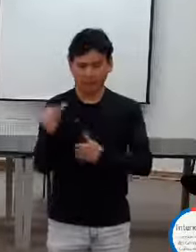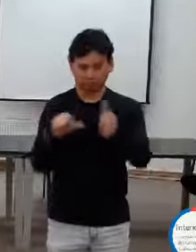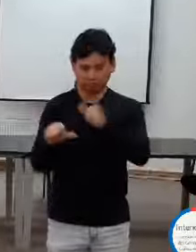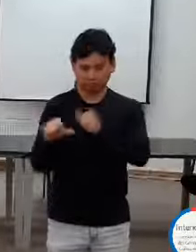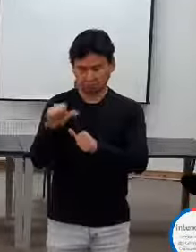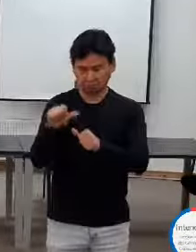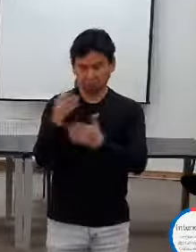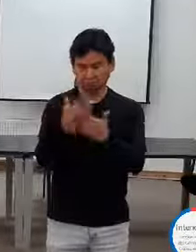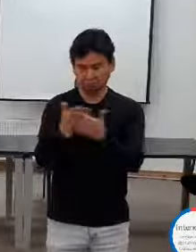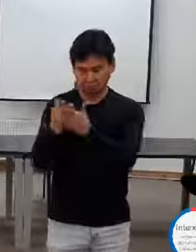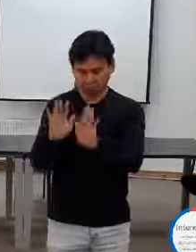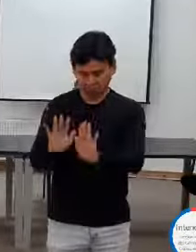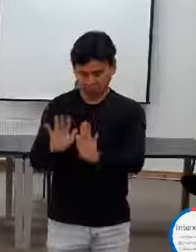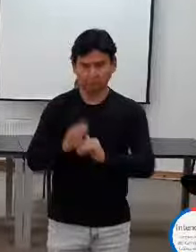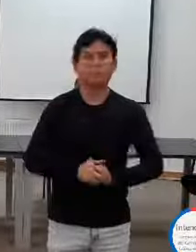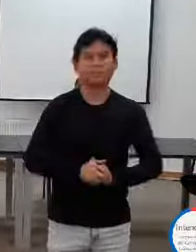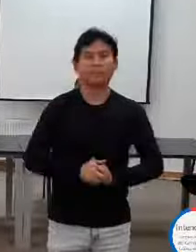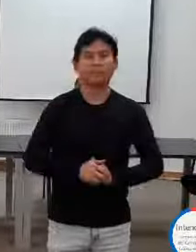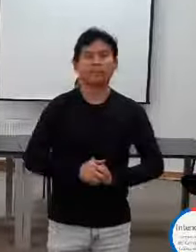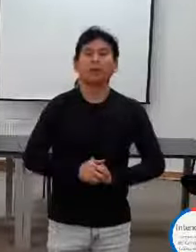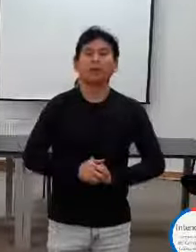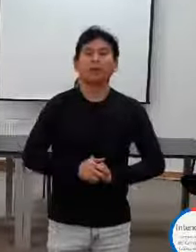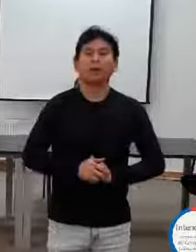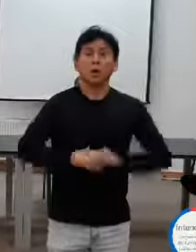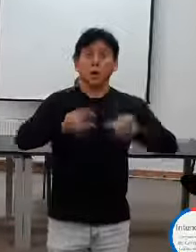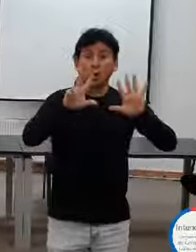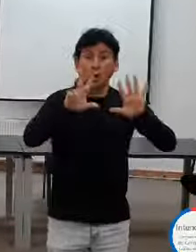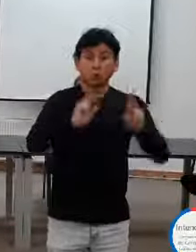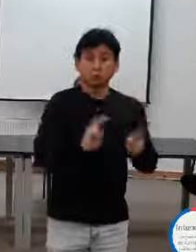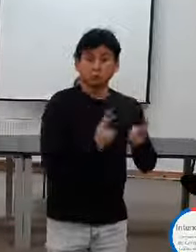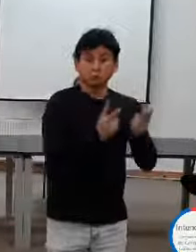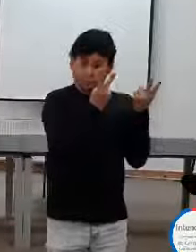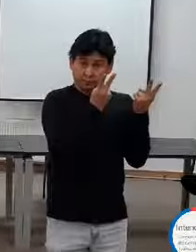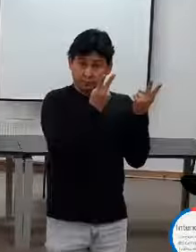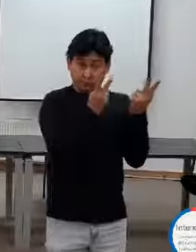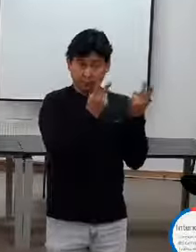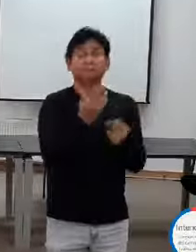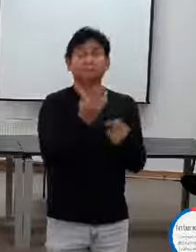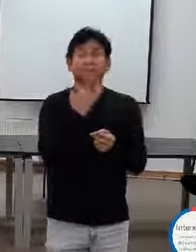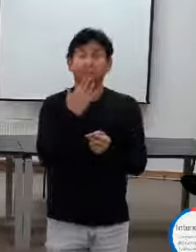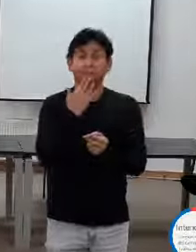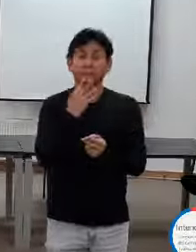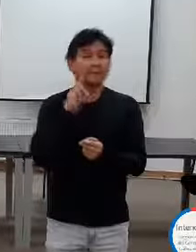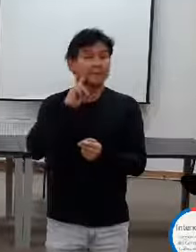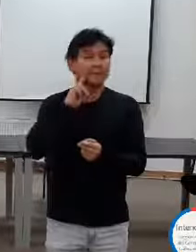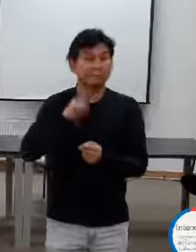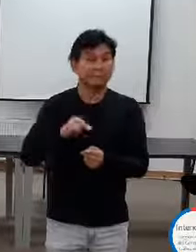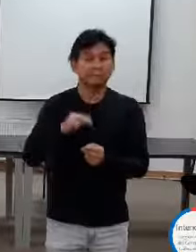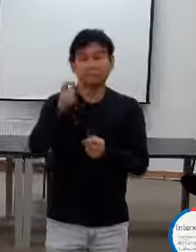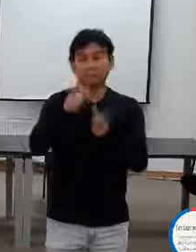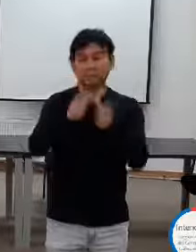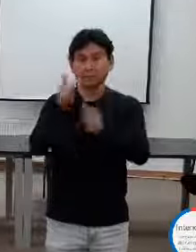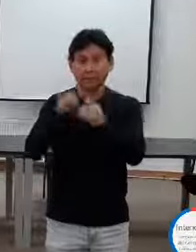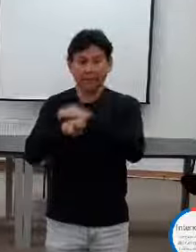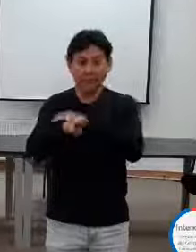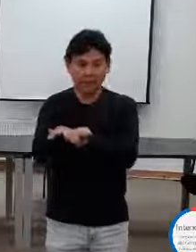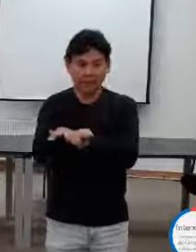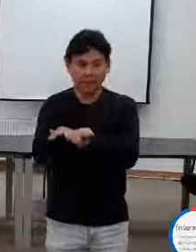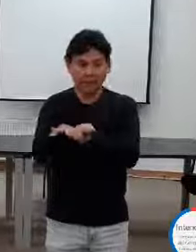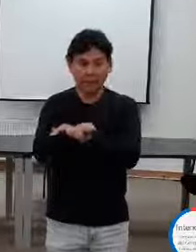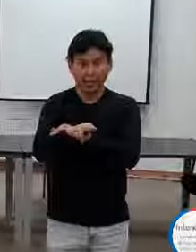análisis de laboratorio. Mantenemos los 8 recuperados y afortunadamente sin ninguna persona internada